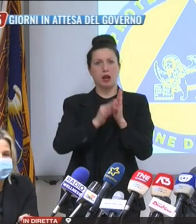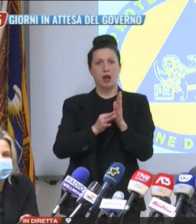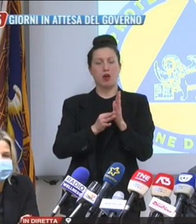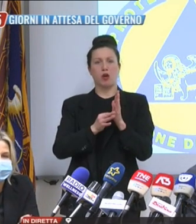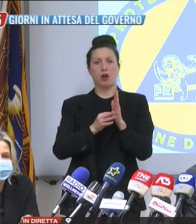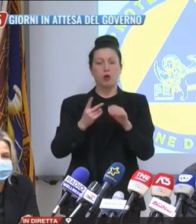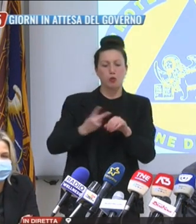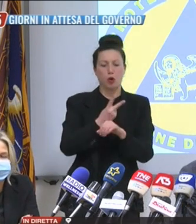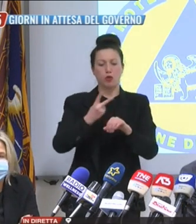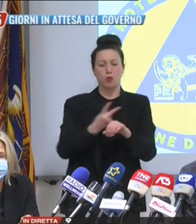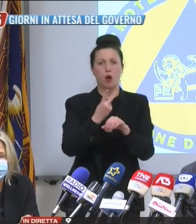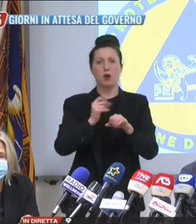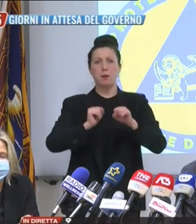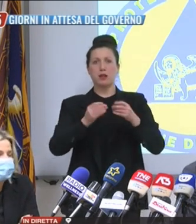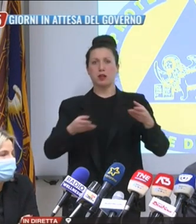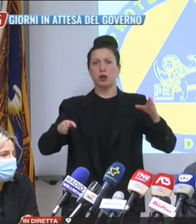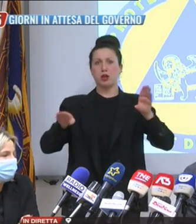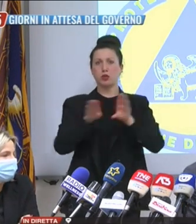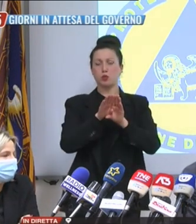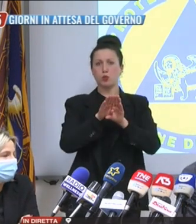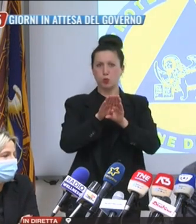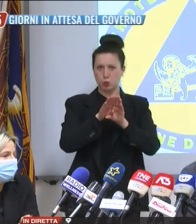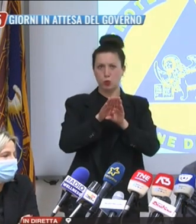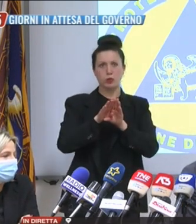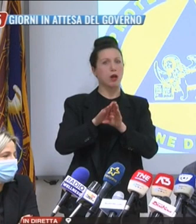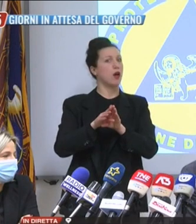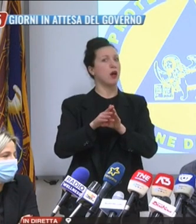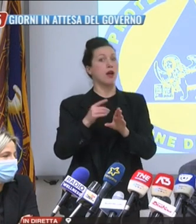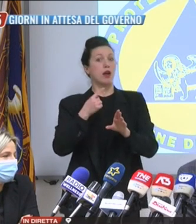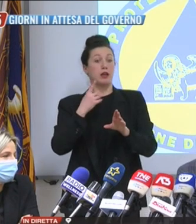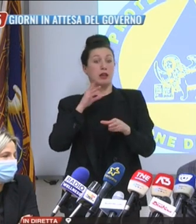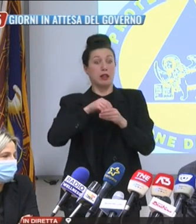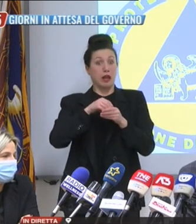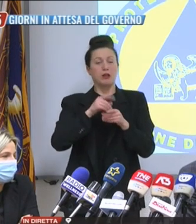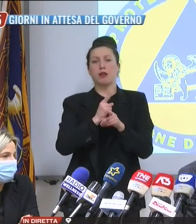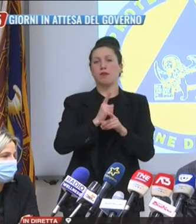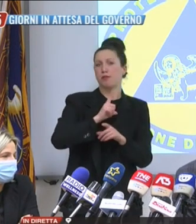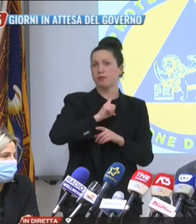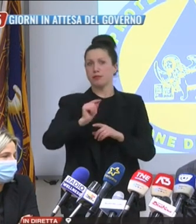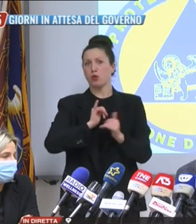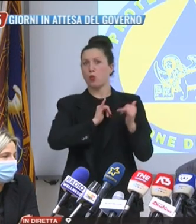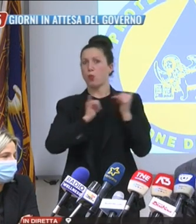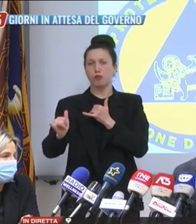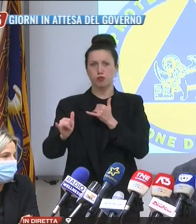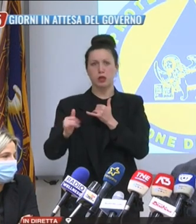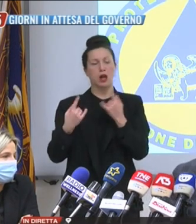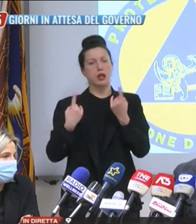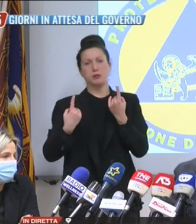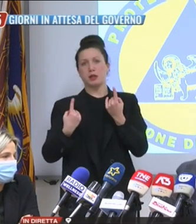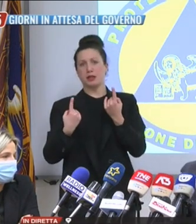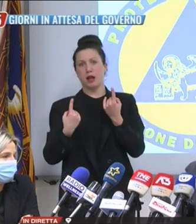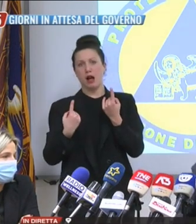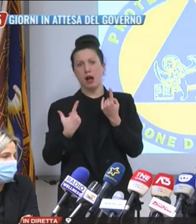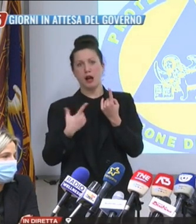fuori e se eri a cavallo delle due ore stavi nel piazzale ad aspettare che ci fosse la disinfezione,